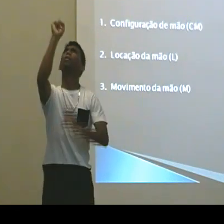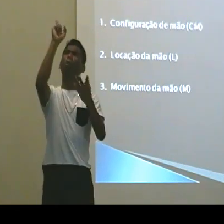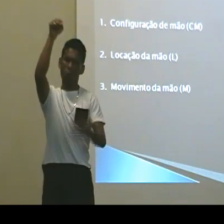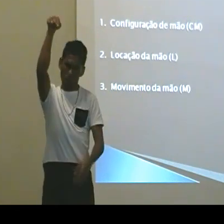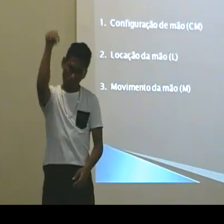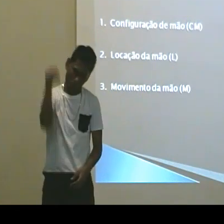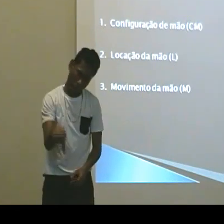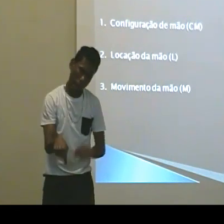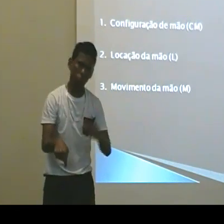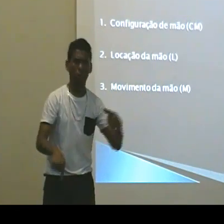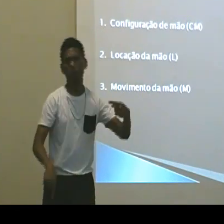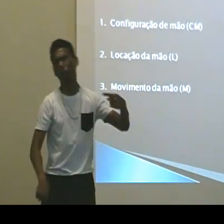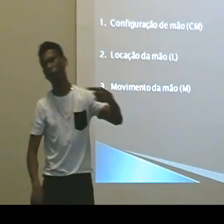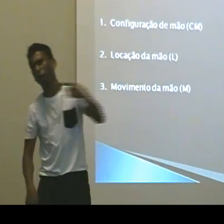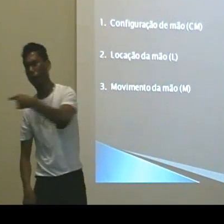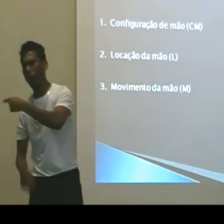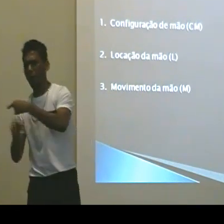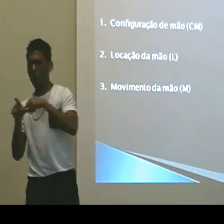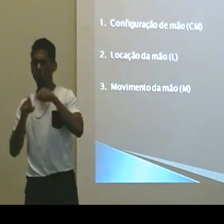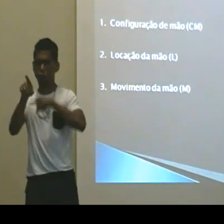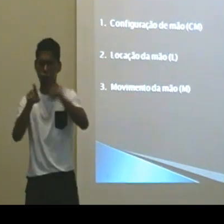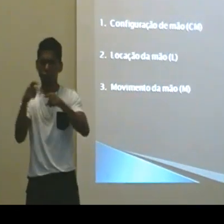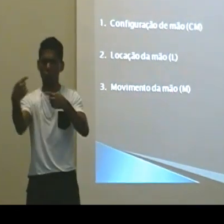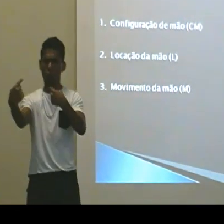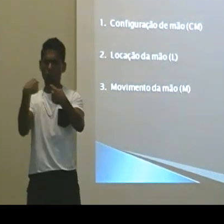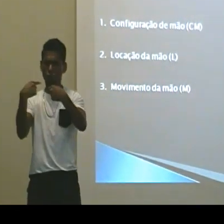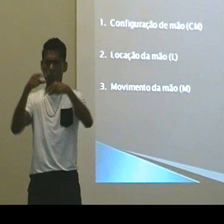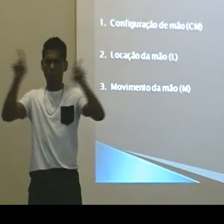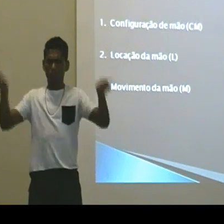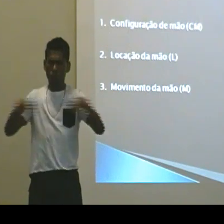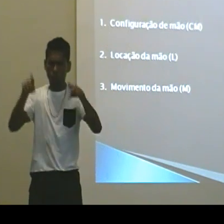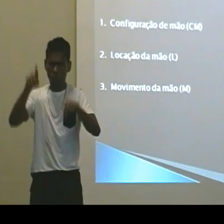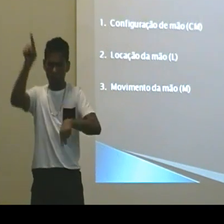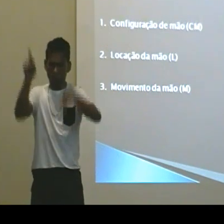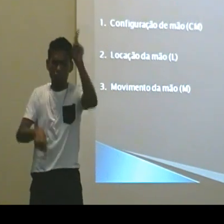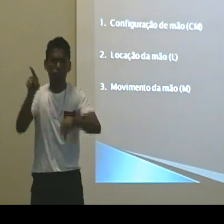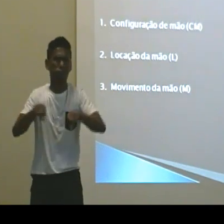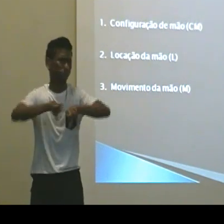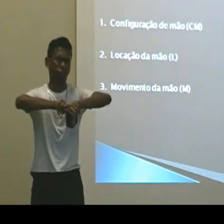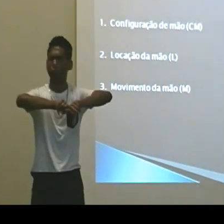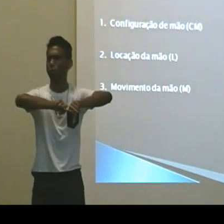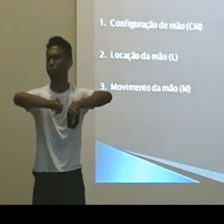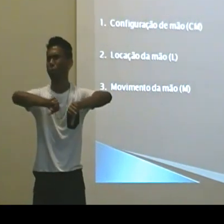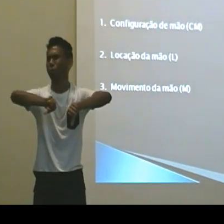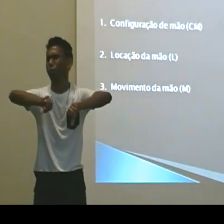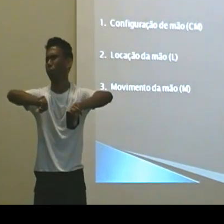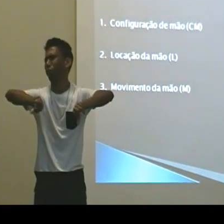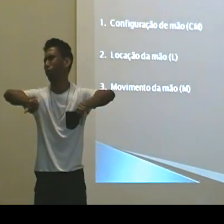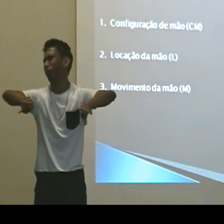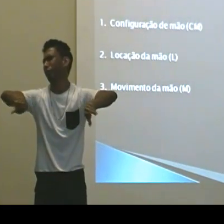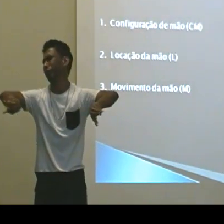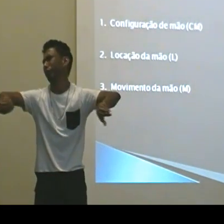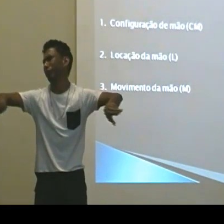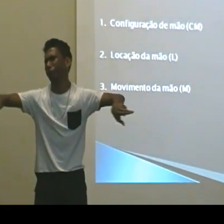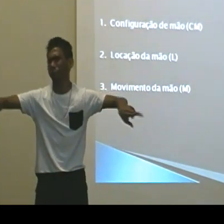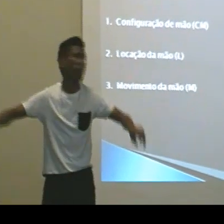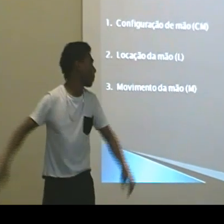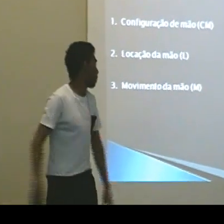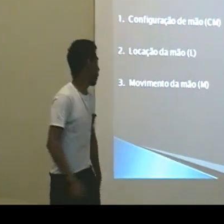Para cima, para baixo, para a direita, para a esquerda, para frente, alternado, para cima e para baixo, há uma